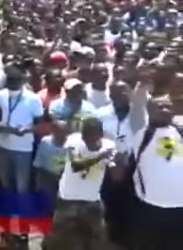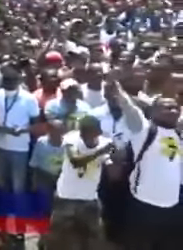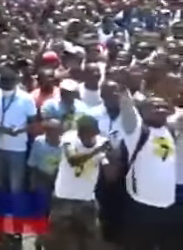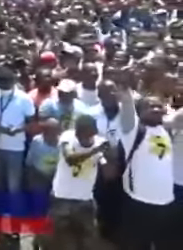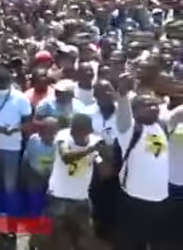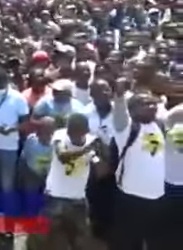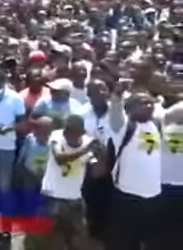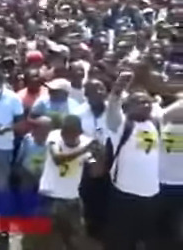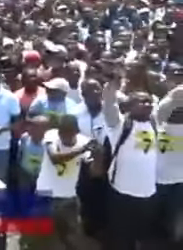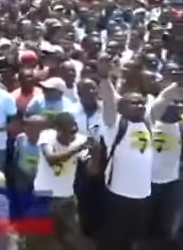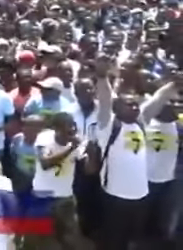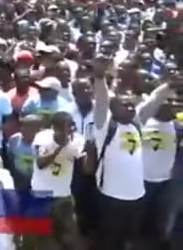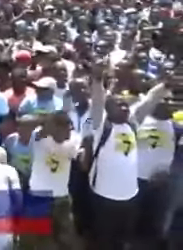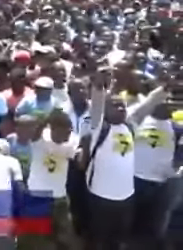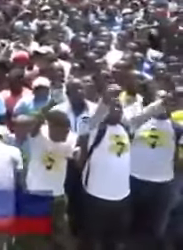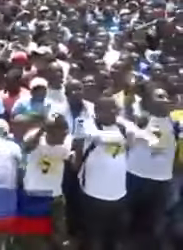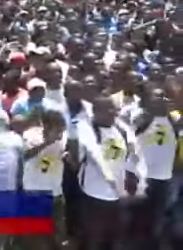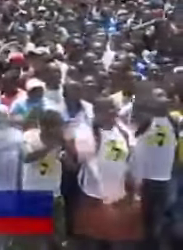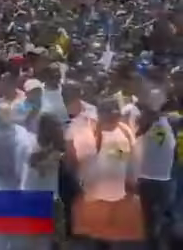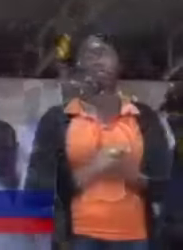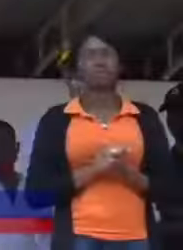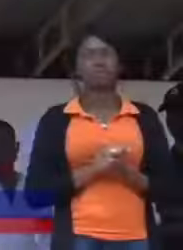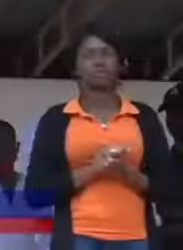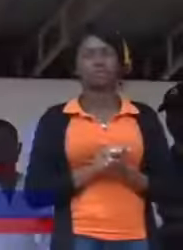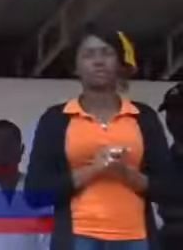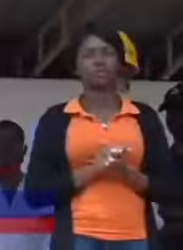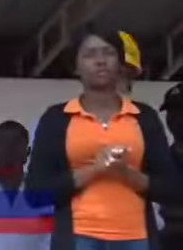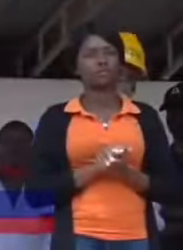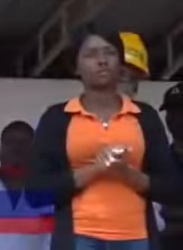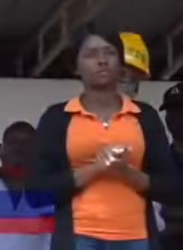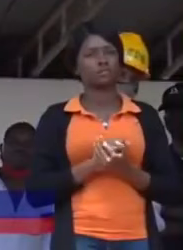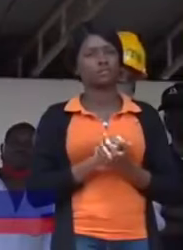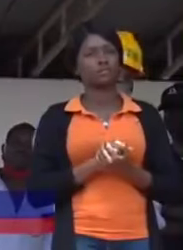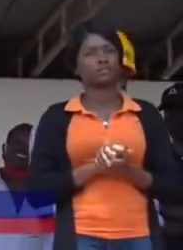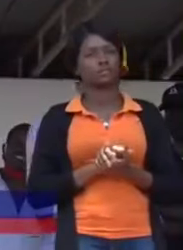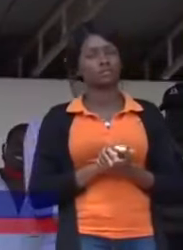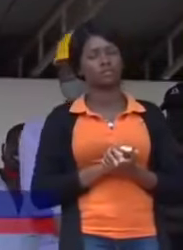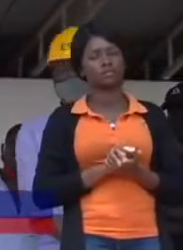compte? Bon, ça veut dire